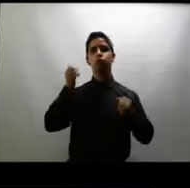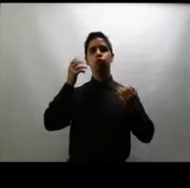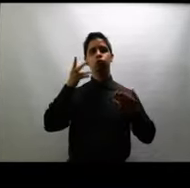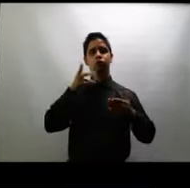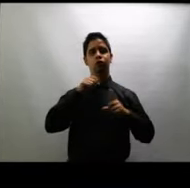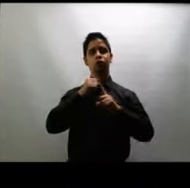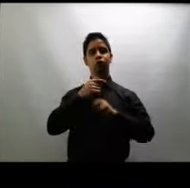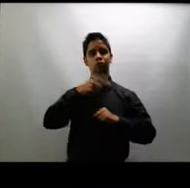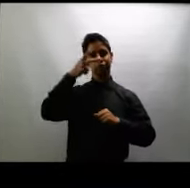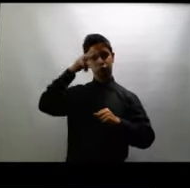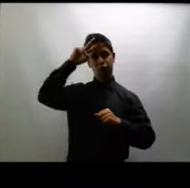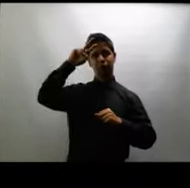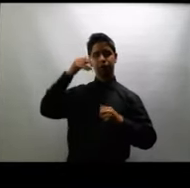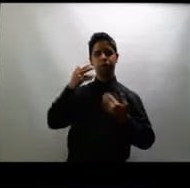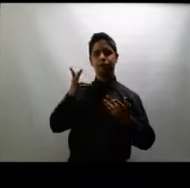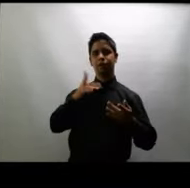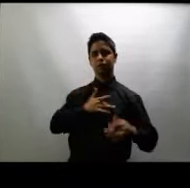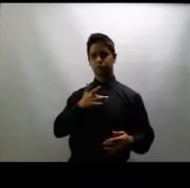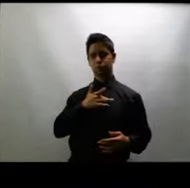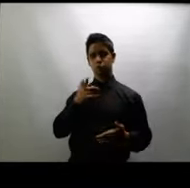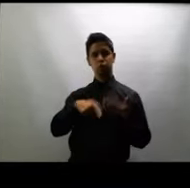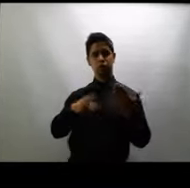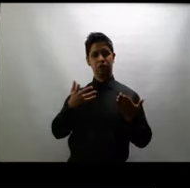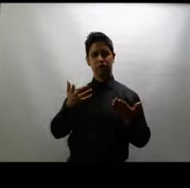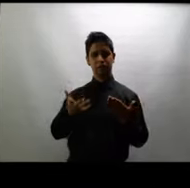ignorancia, de ese sentimiento